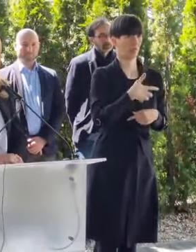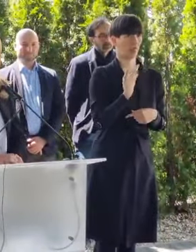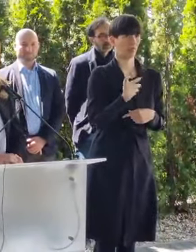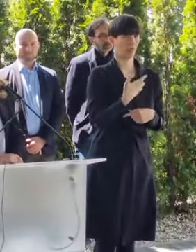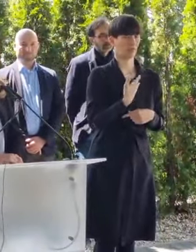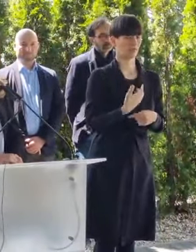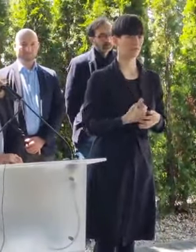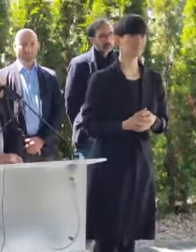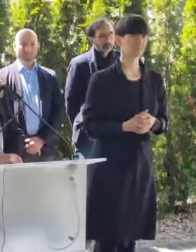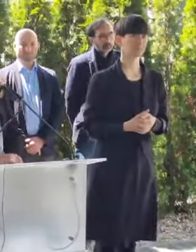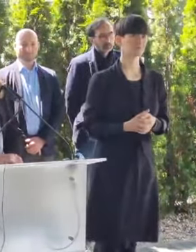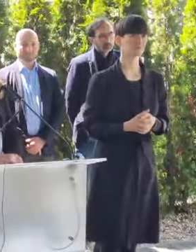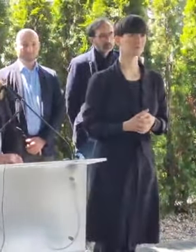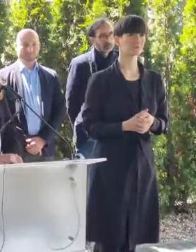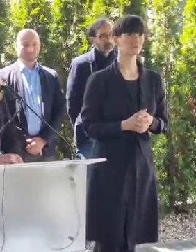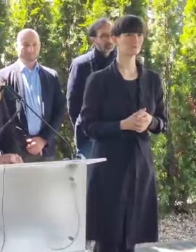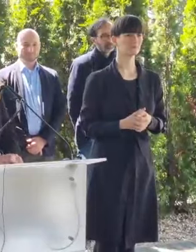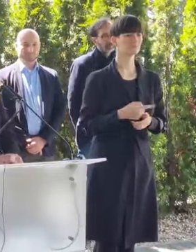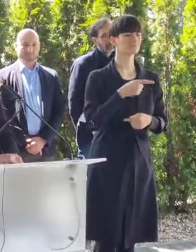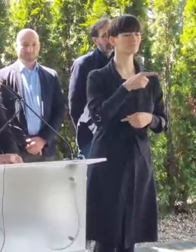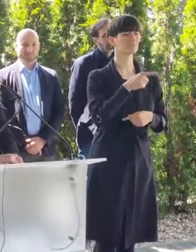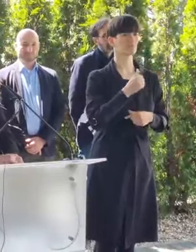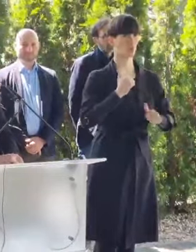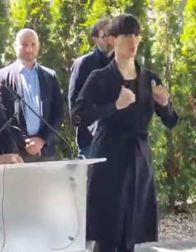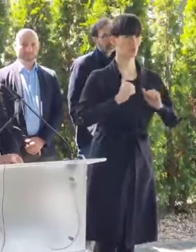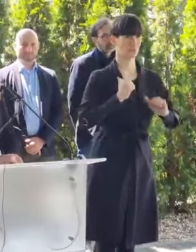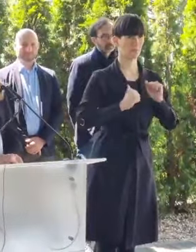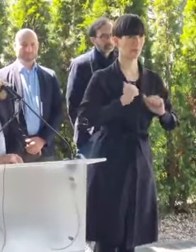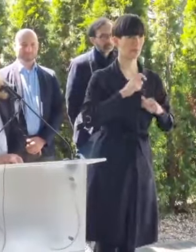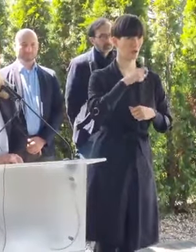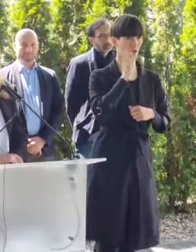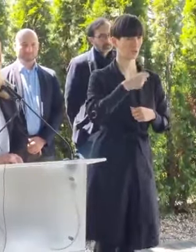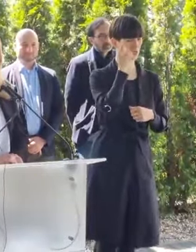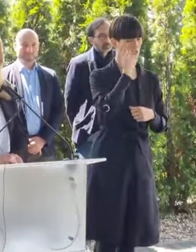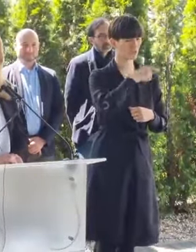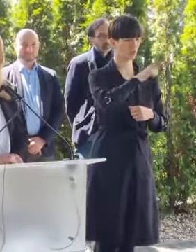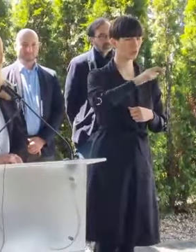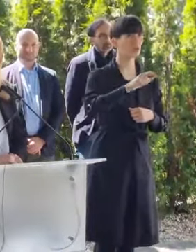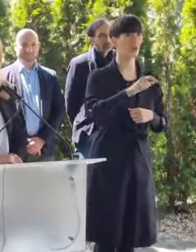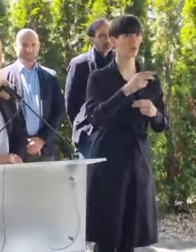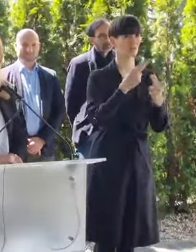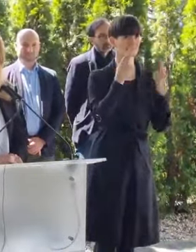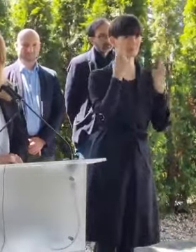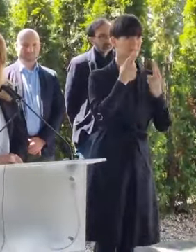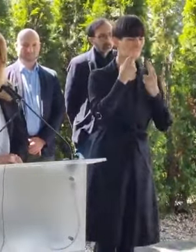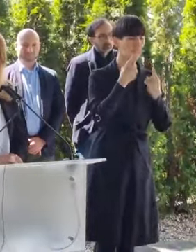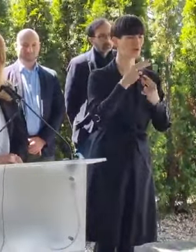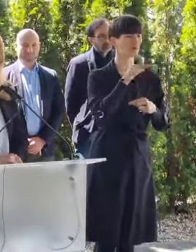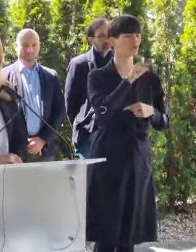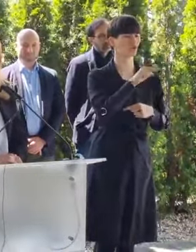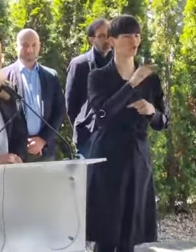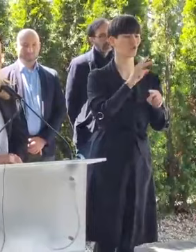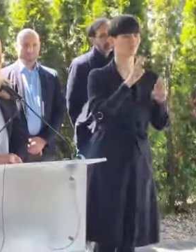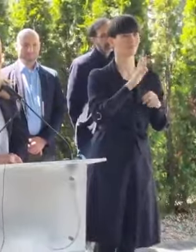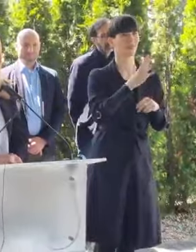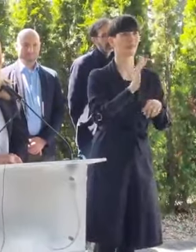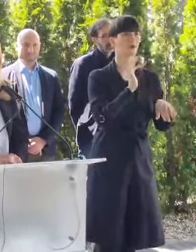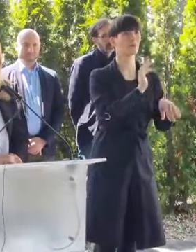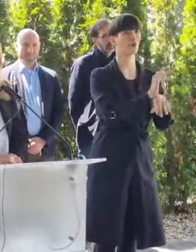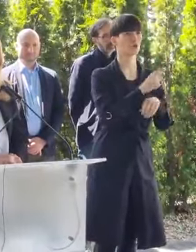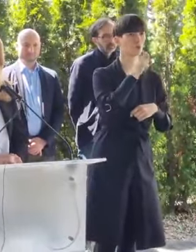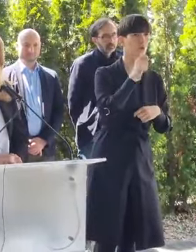Je úplne jedno, že toto veľké utrpenie sa deje práve Ukrajincom. Ono sa deje predovšetkým ľuďom, ľudským bytostiam.